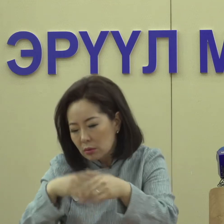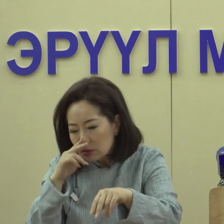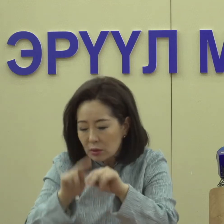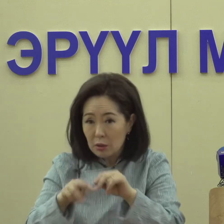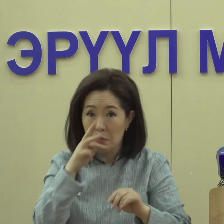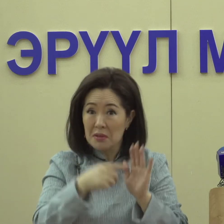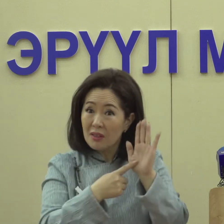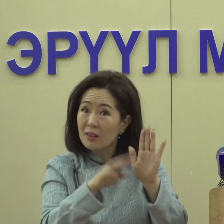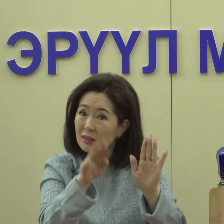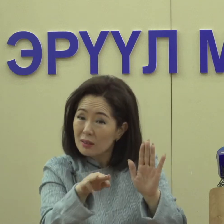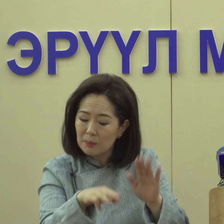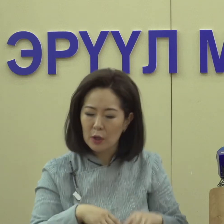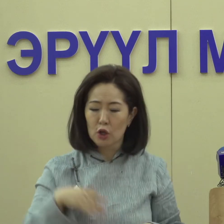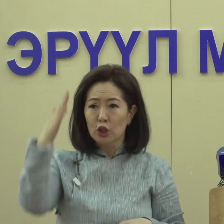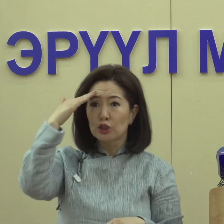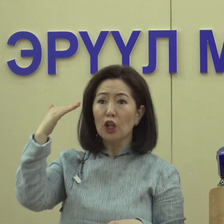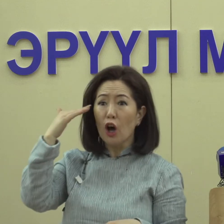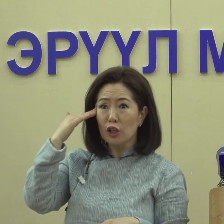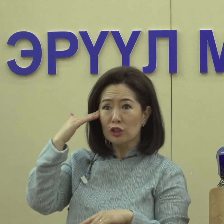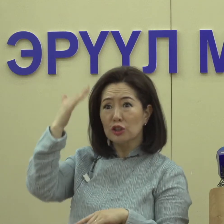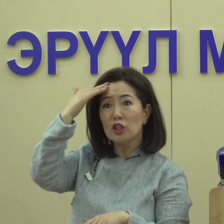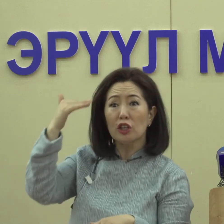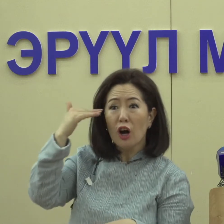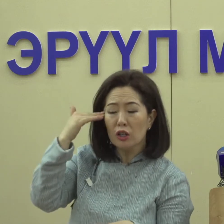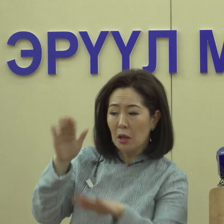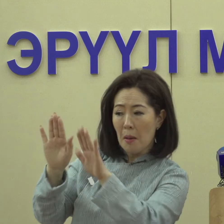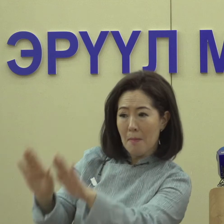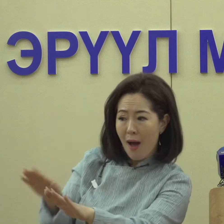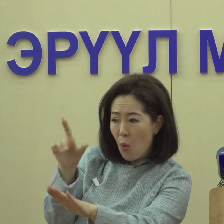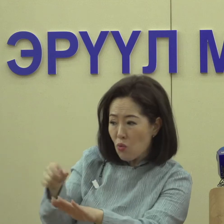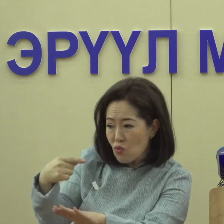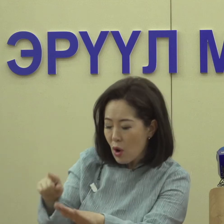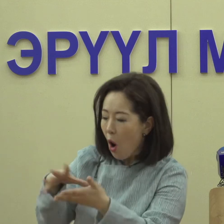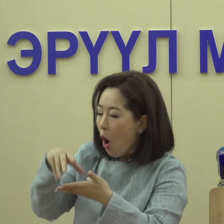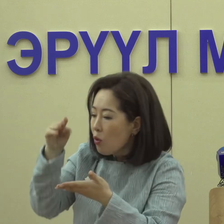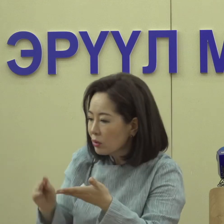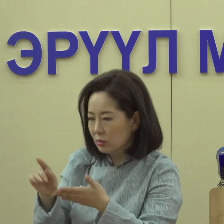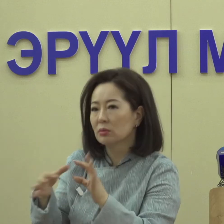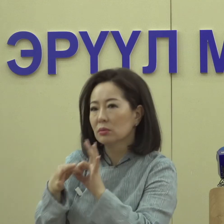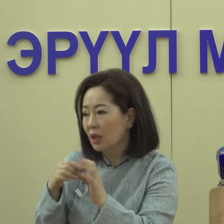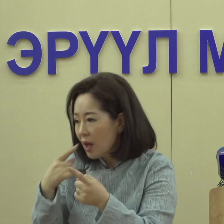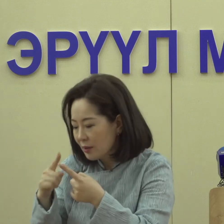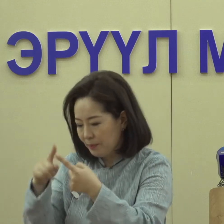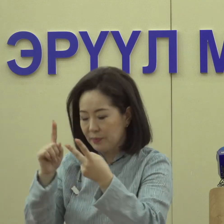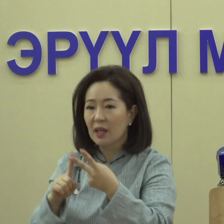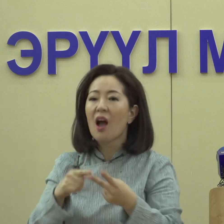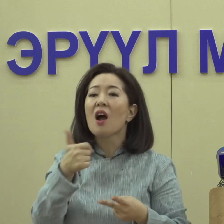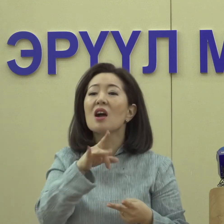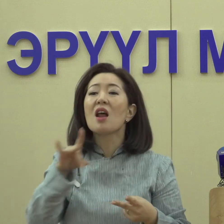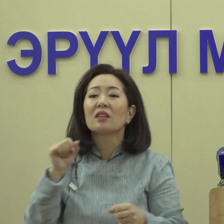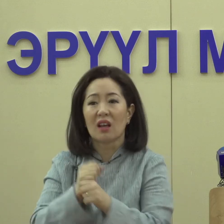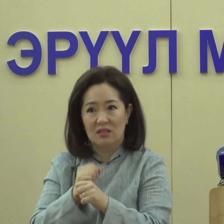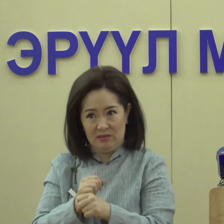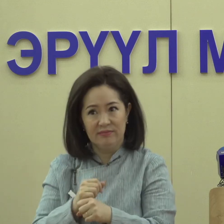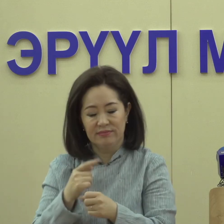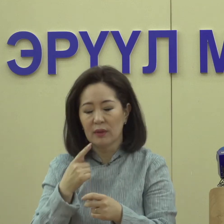хэсгээр авсан байх. Тэгэхээр солонгос улсын хувьд бол за эхлээд оюутны асуудлуудыг яри, гэрээт ажилтнуудын асуудлуудыг яри. Оюутнуудын